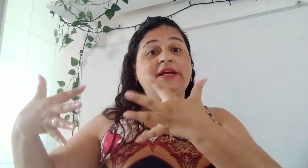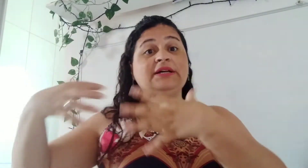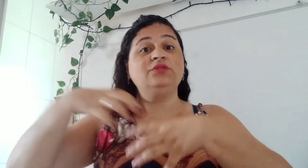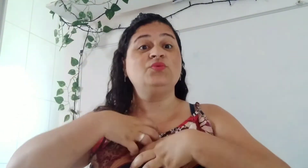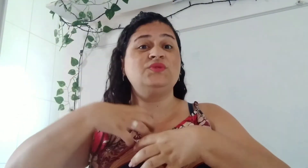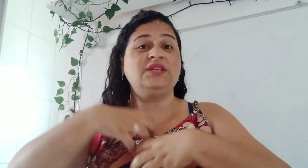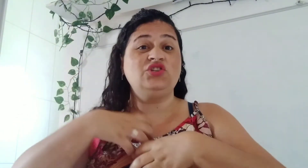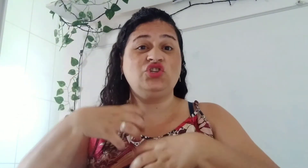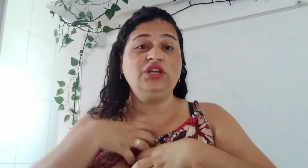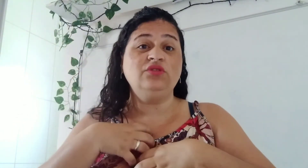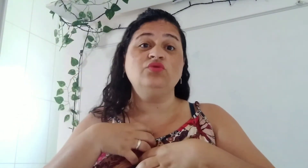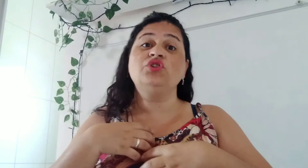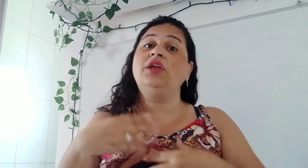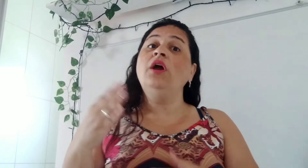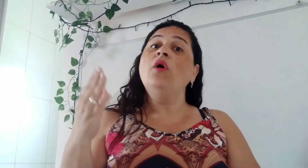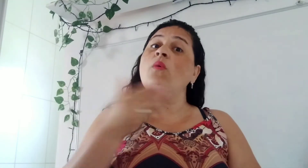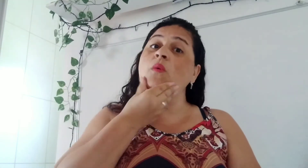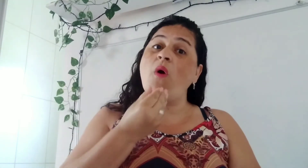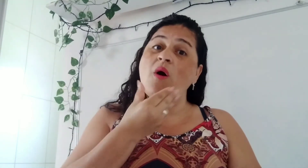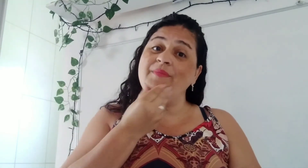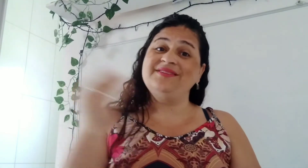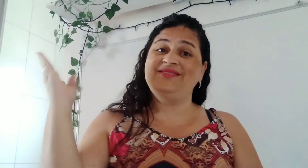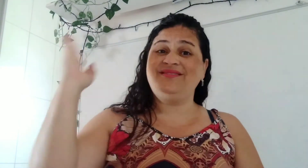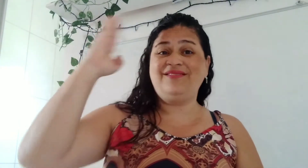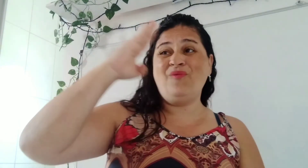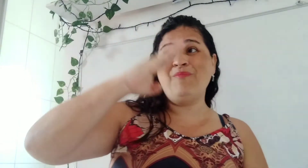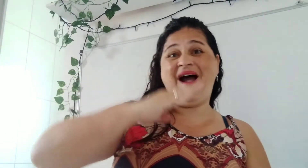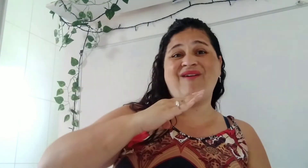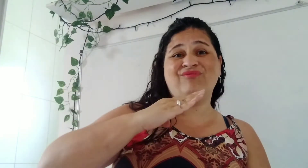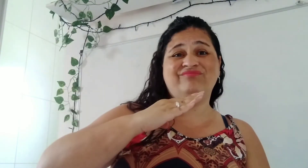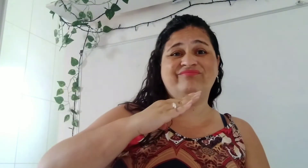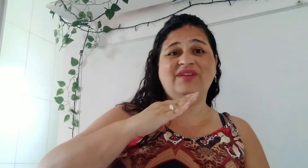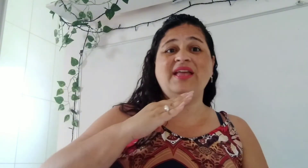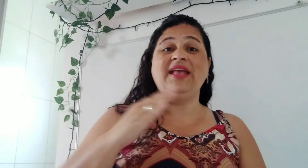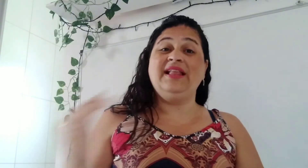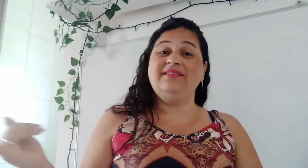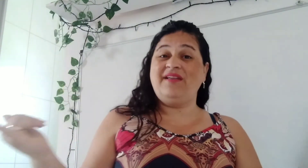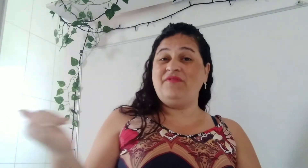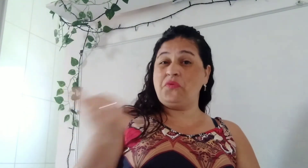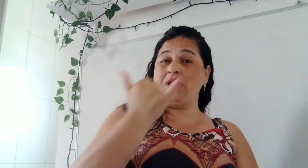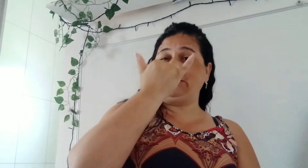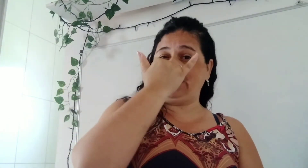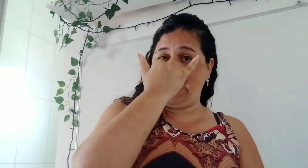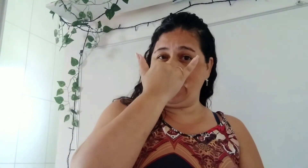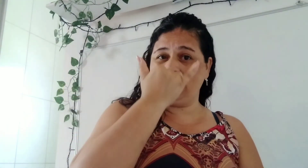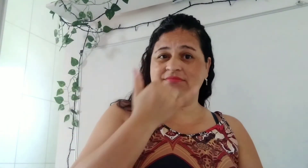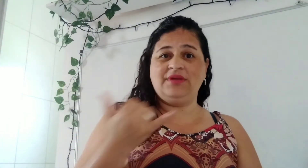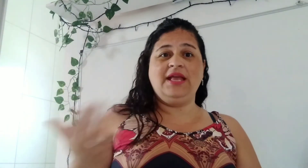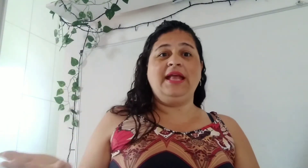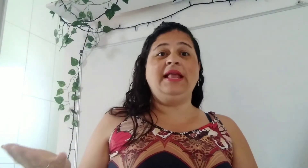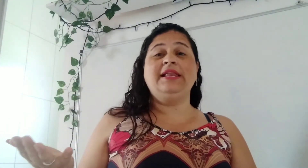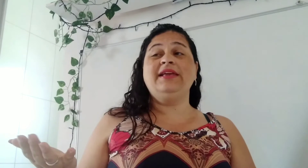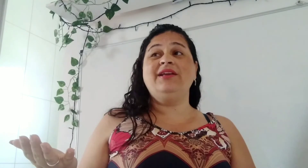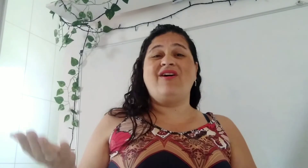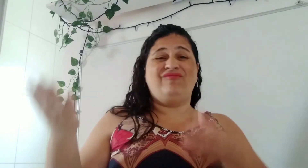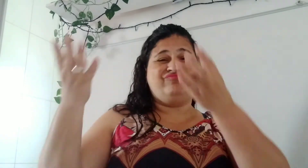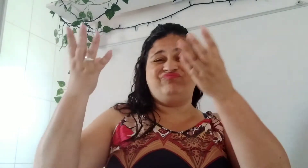explicando no sentido de que o homem se deu mal, ele teve um azar, ele,